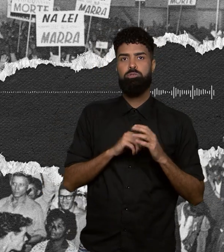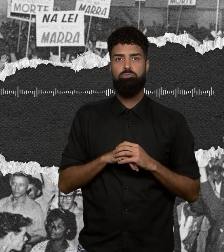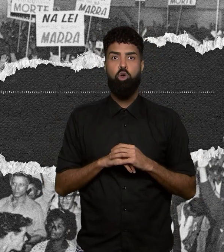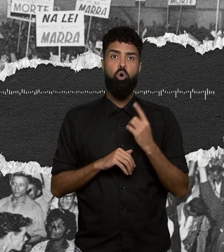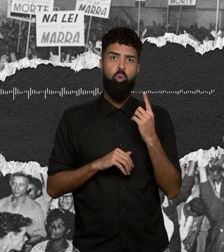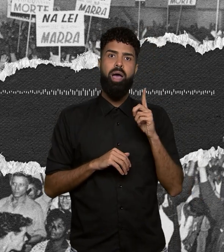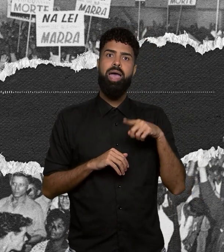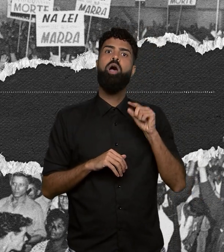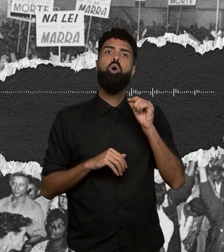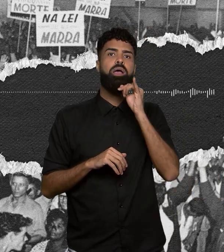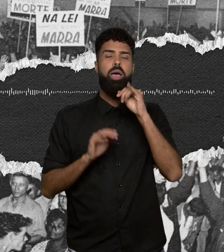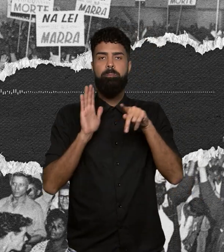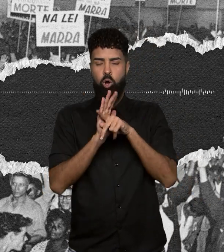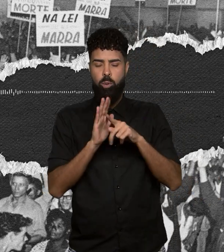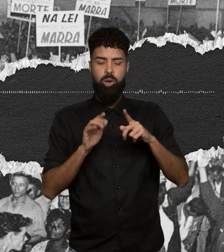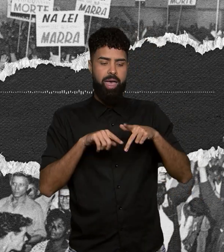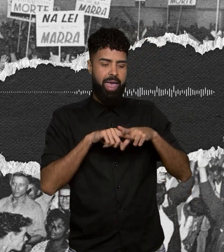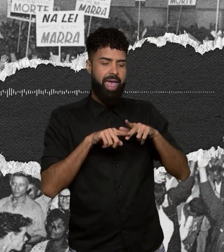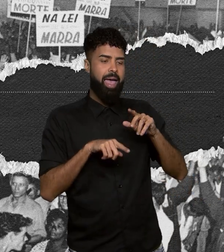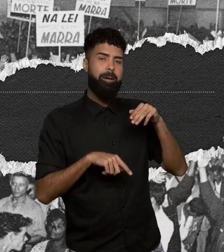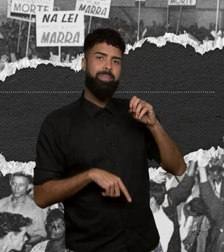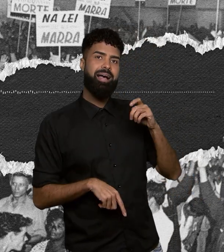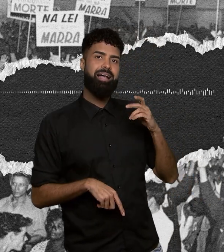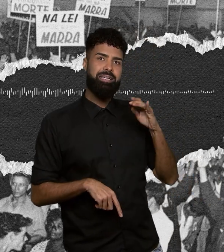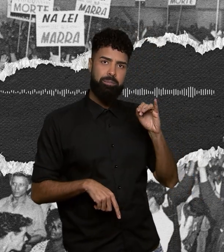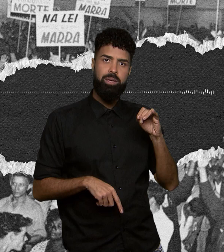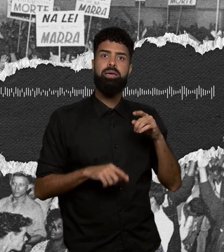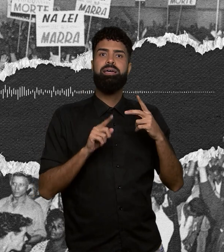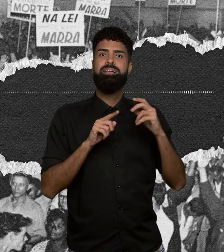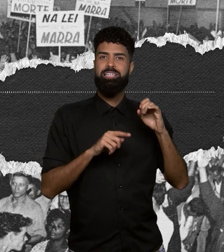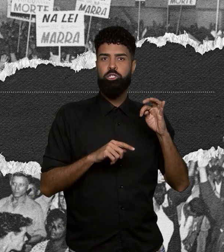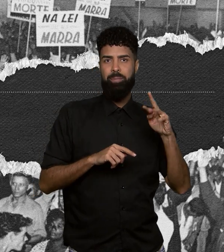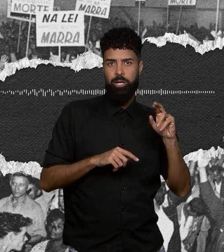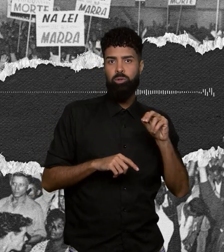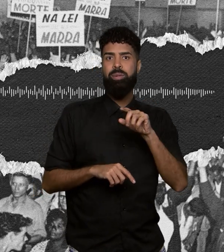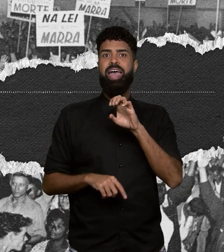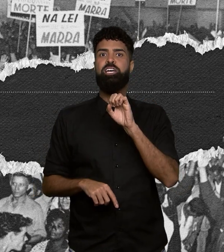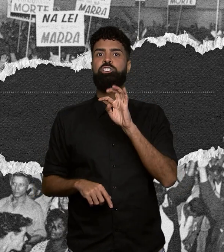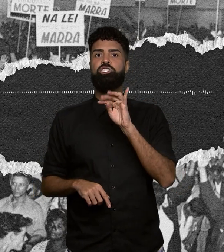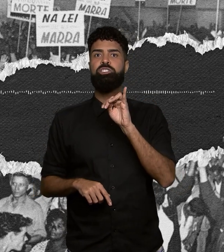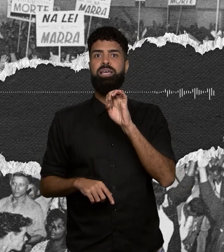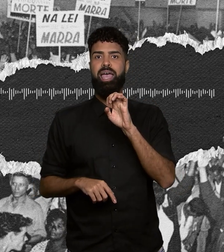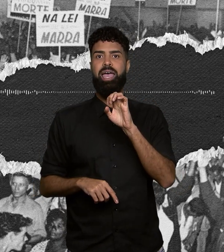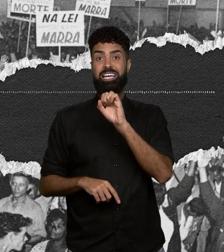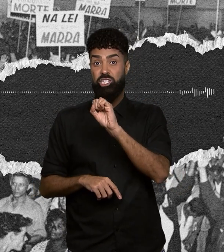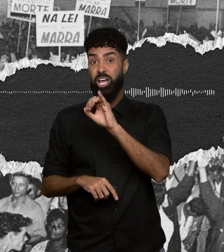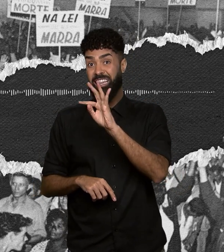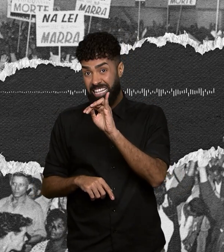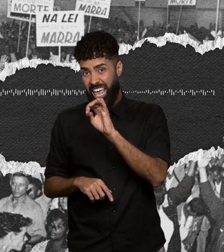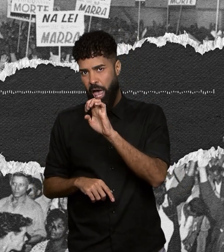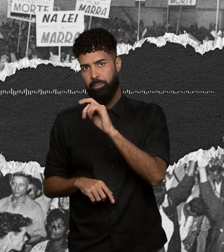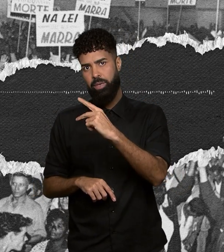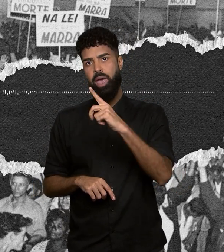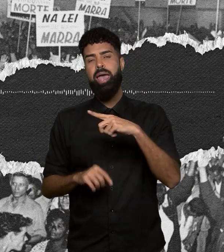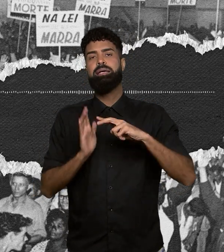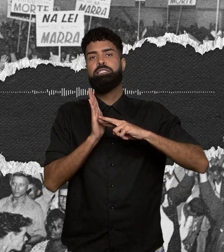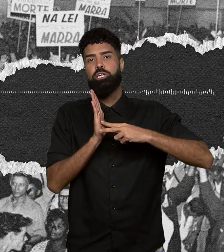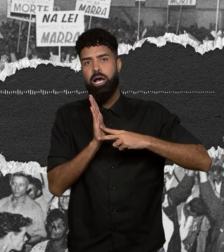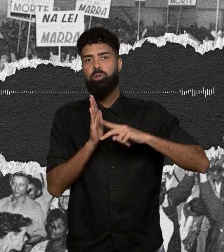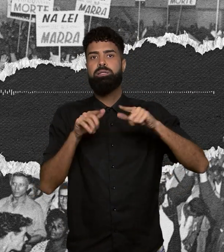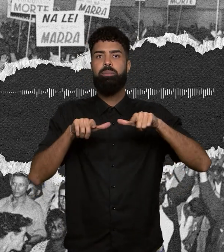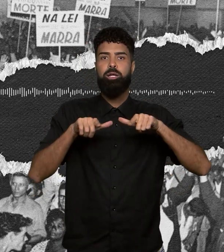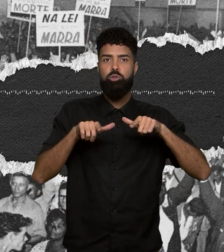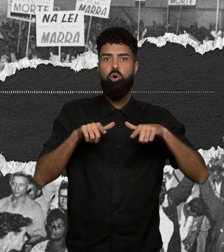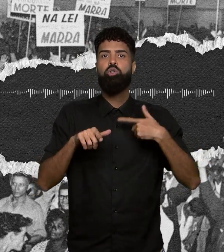que era o da refinaria de Mataripe que era o sind peto e tinha o Stiep Stiep sindicato dos trabalhadores na indústria de